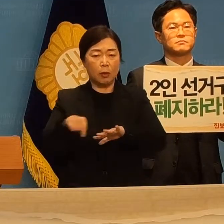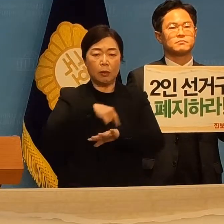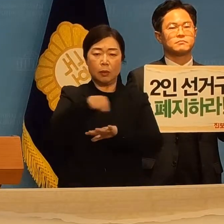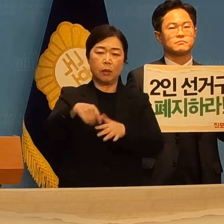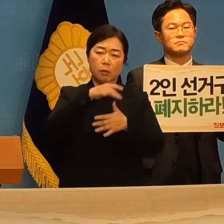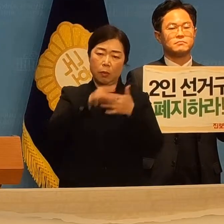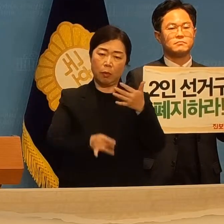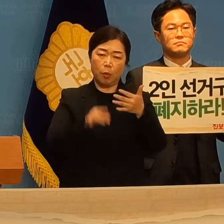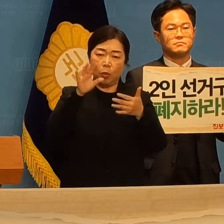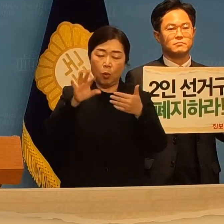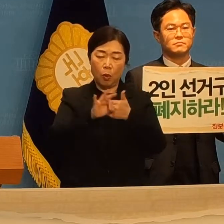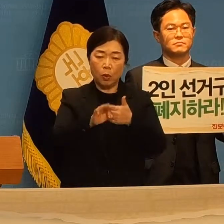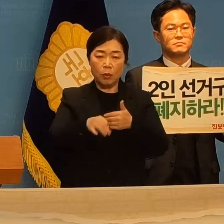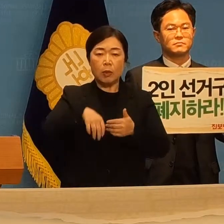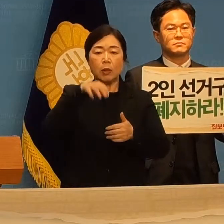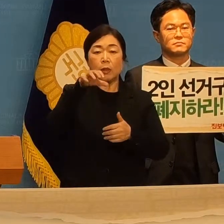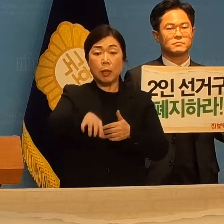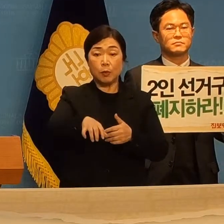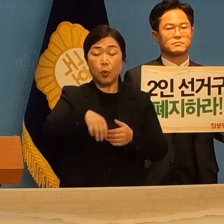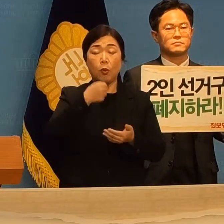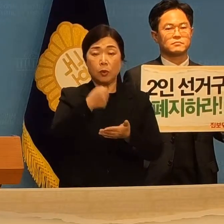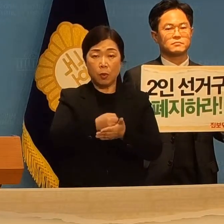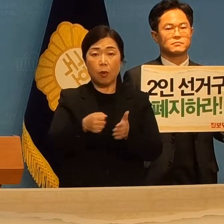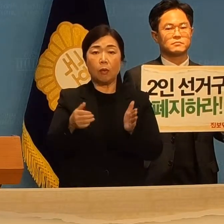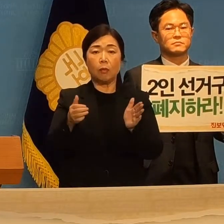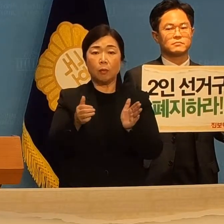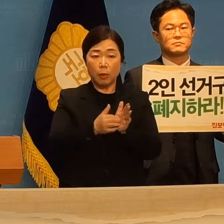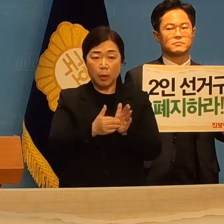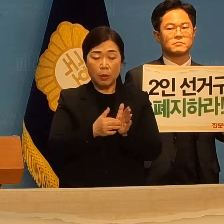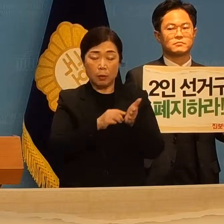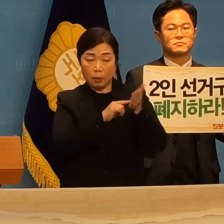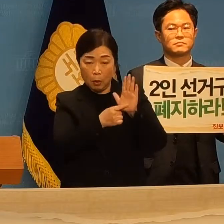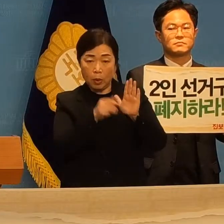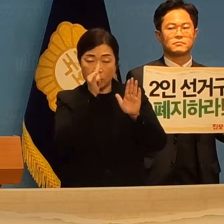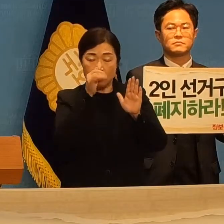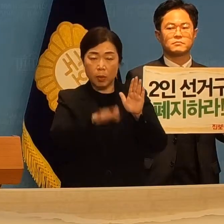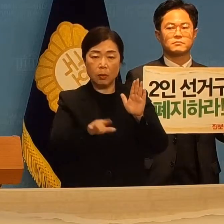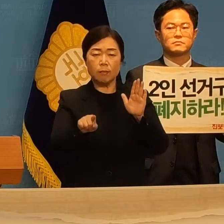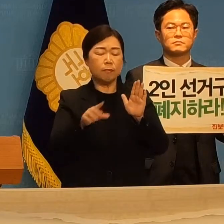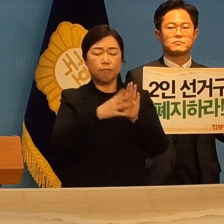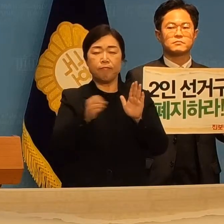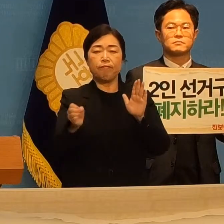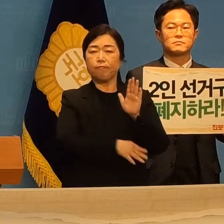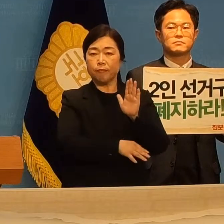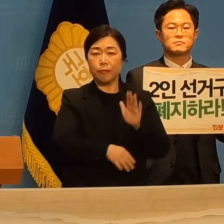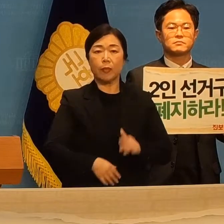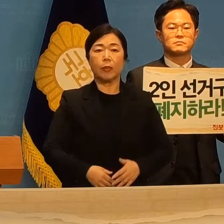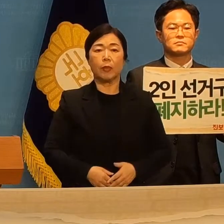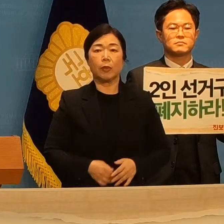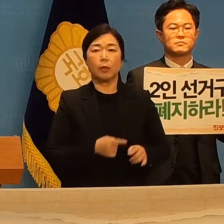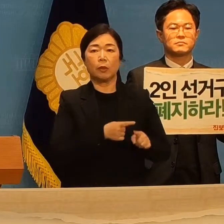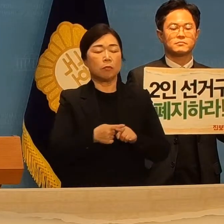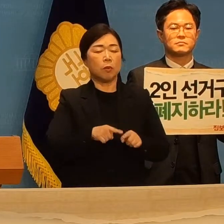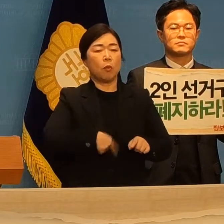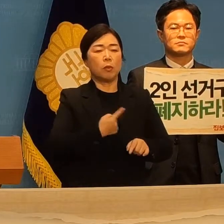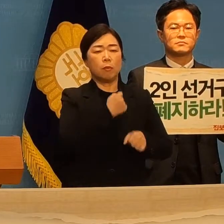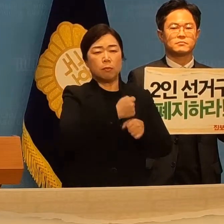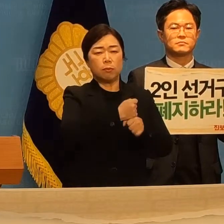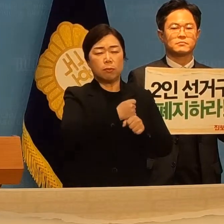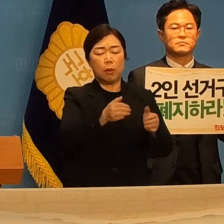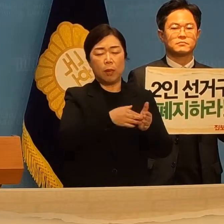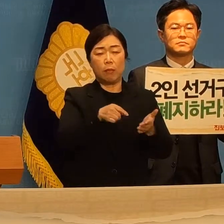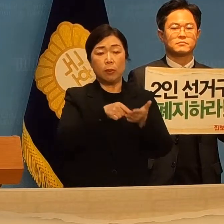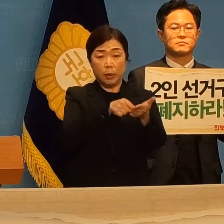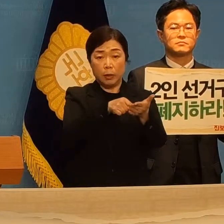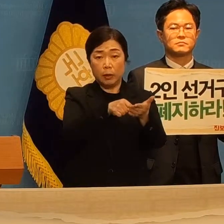조건을 고려하여 획정함이 나와 있음에도 불구하고 이를 무시한 안을 제시하고 있습니다.